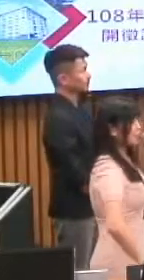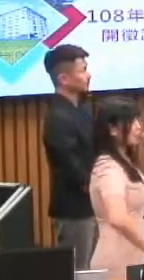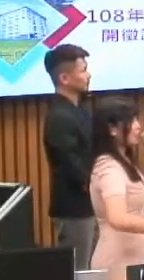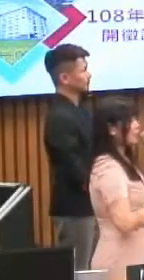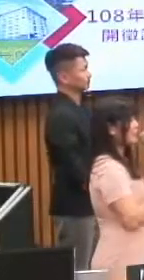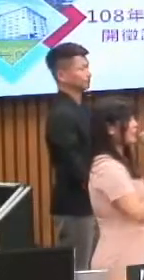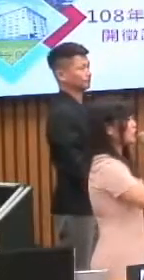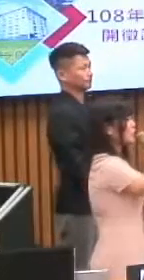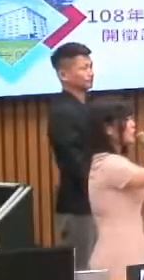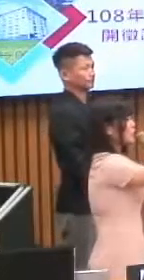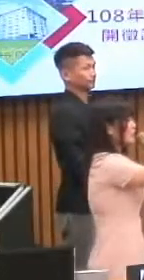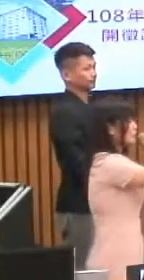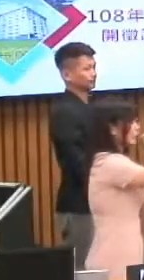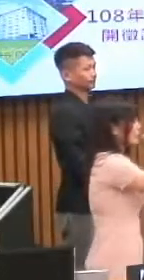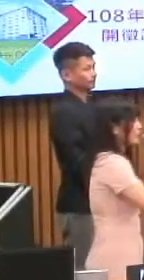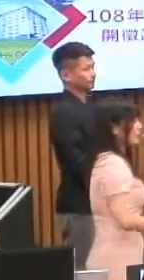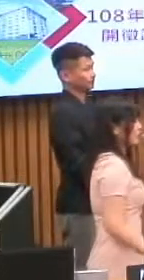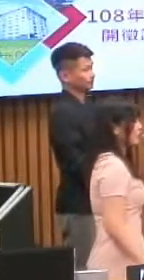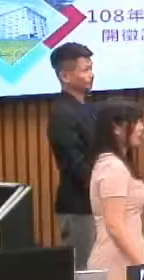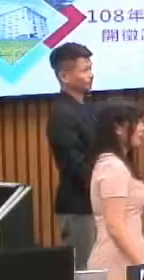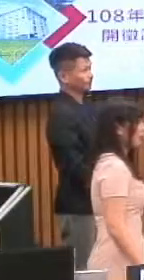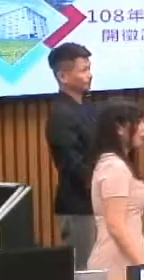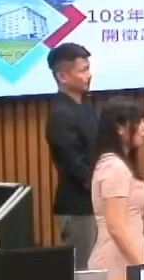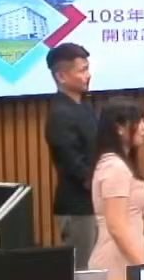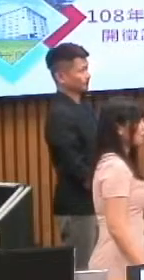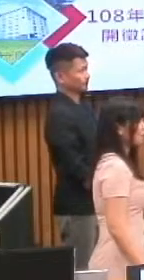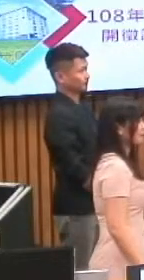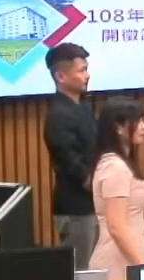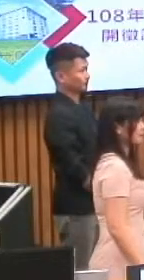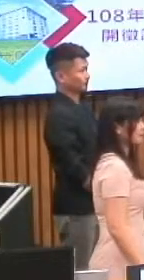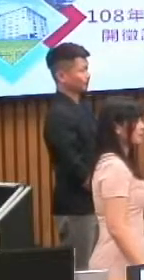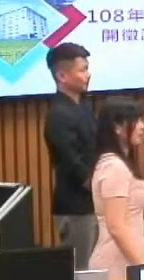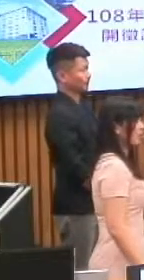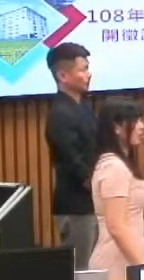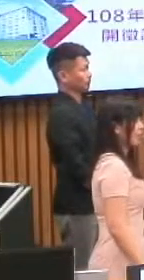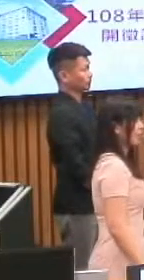接下来我们稍微看向左前方的民朋友。